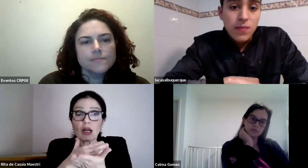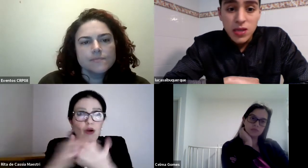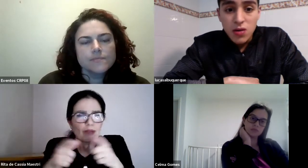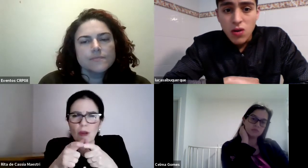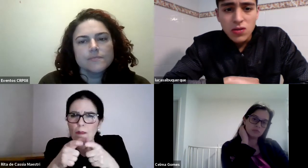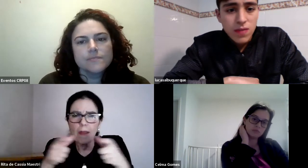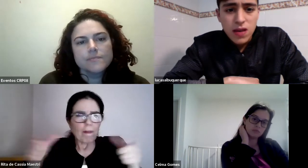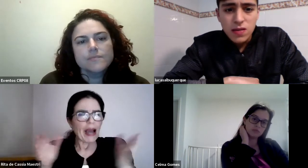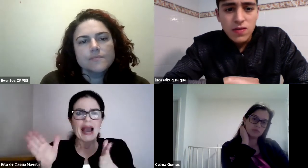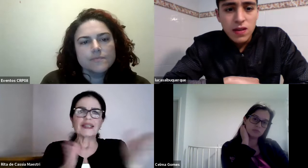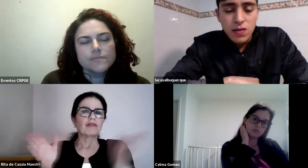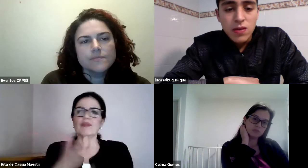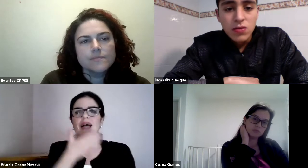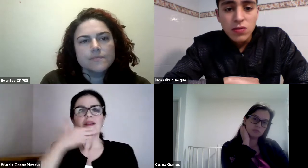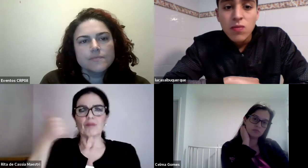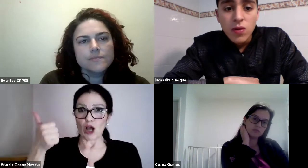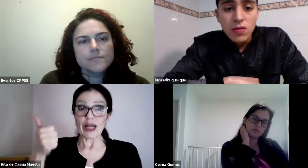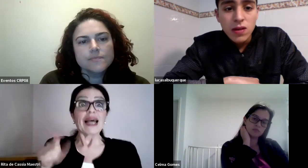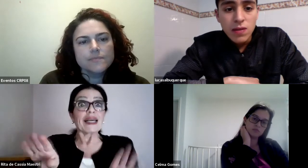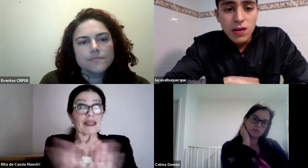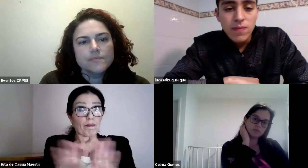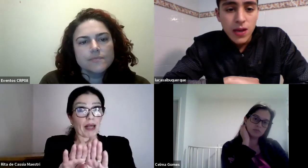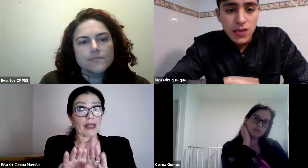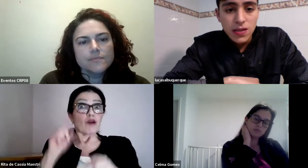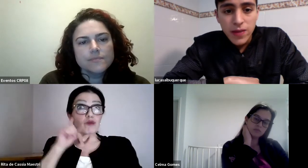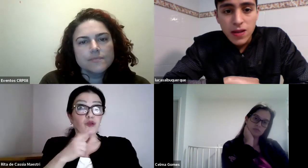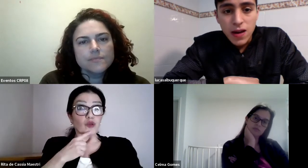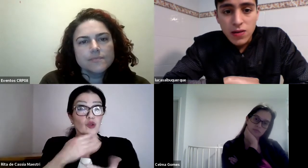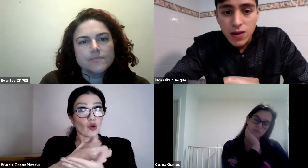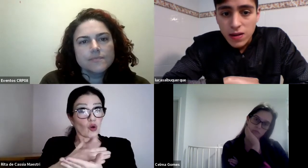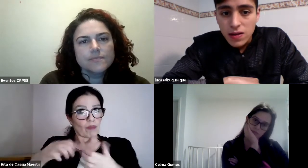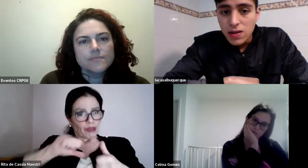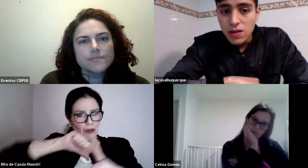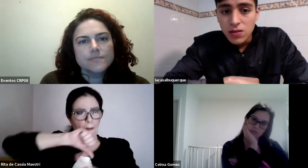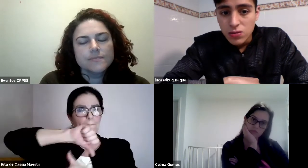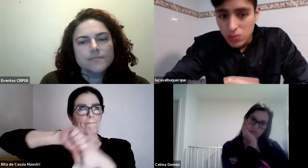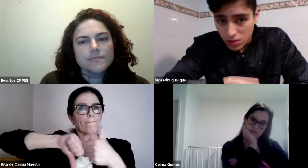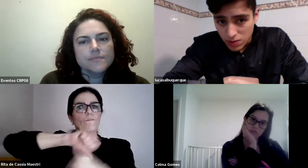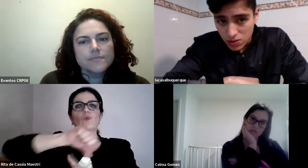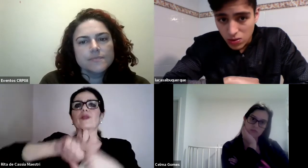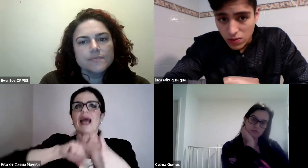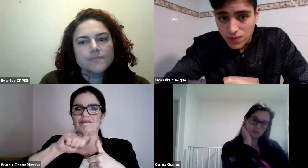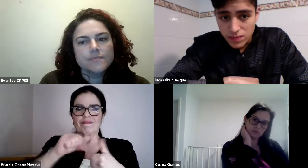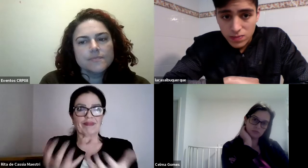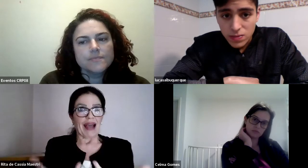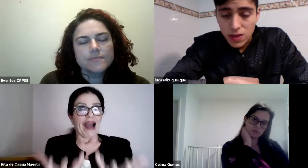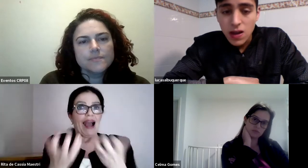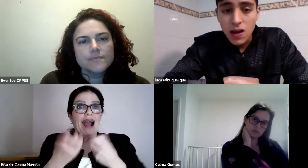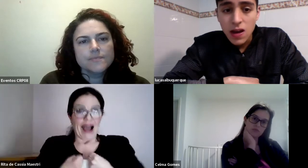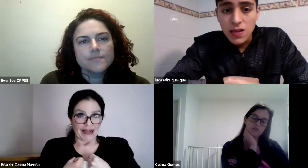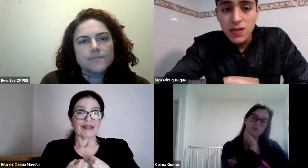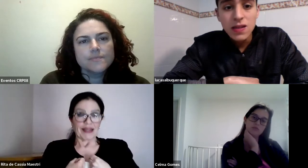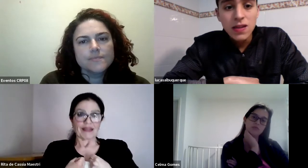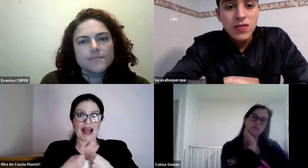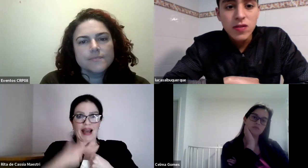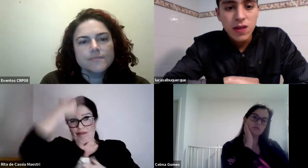até psicólogos, médicos, enfim, aumentou muito a demanda pela acessibilidade, né? Então, o surdo começou